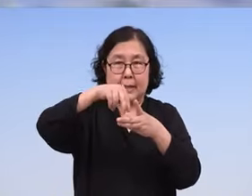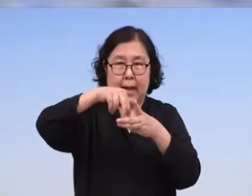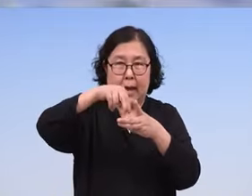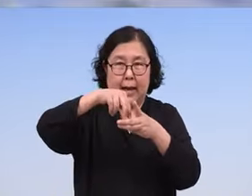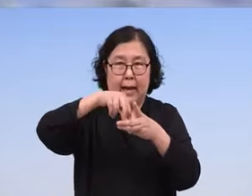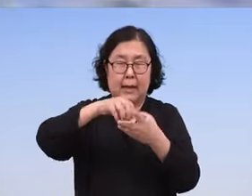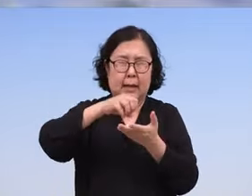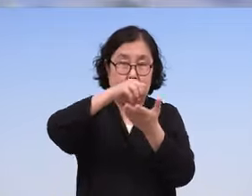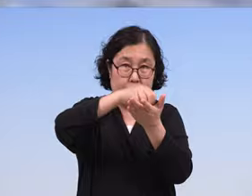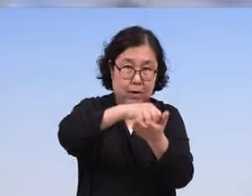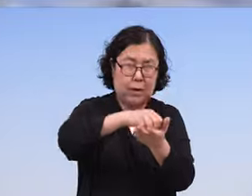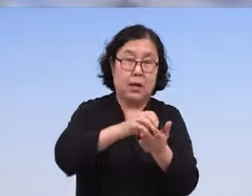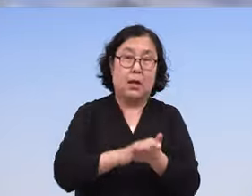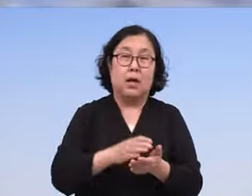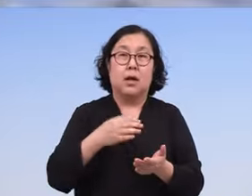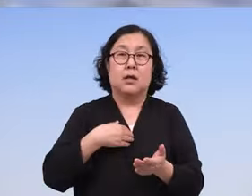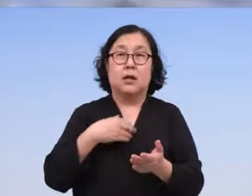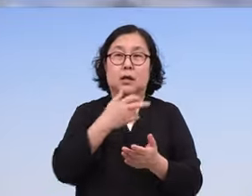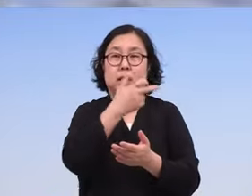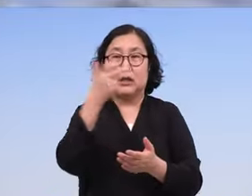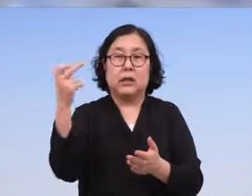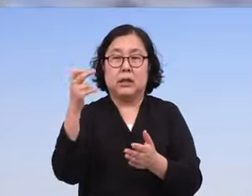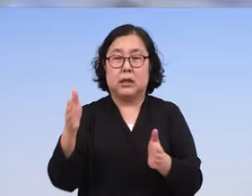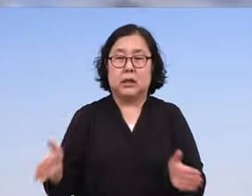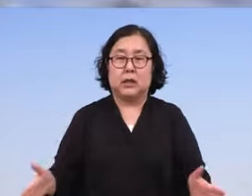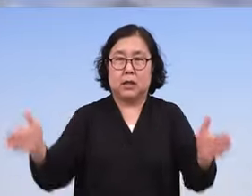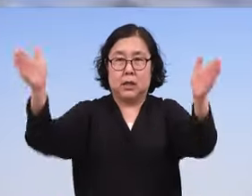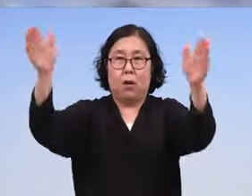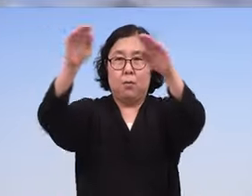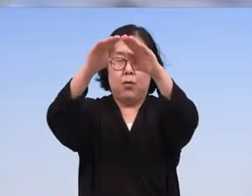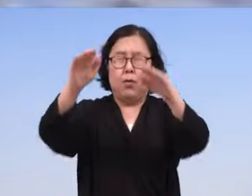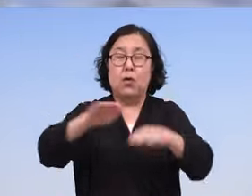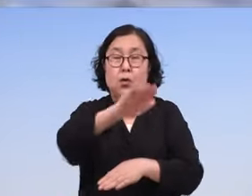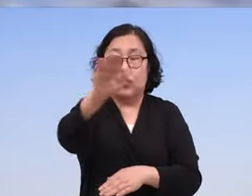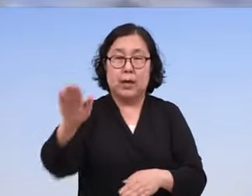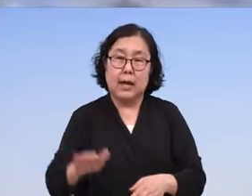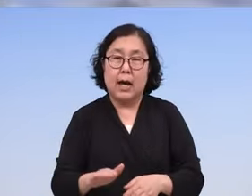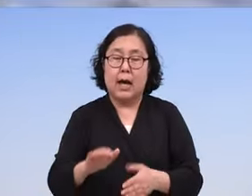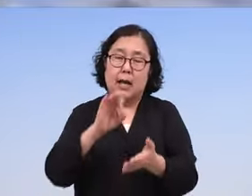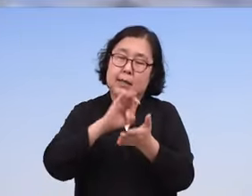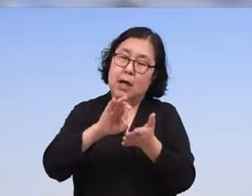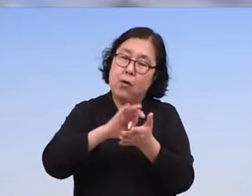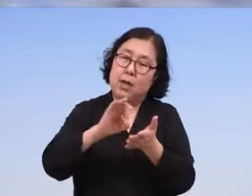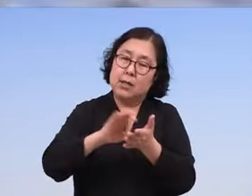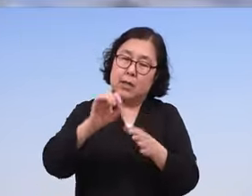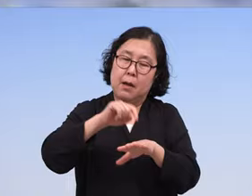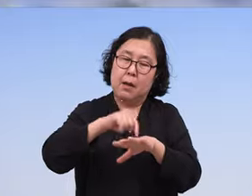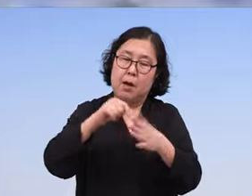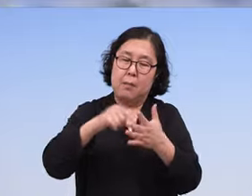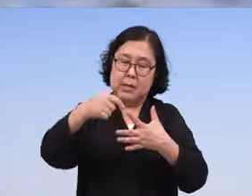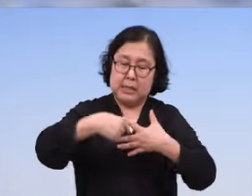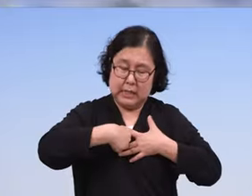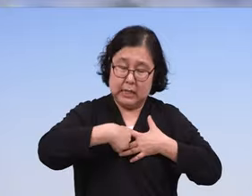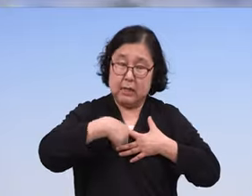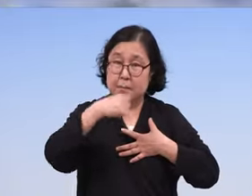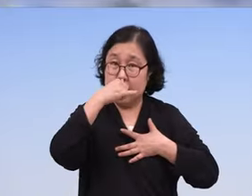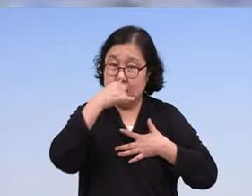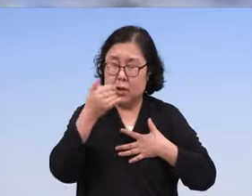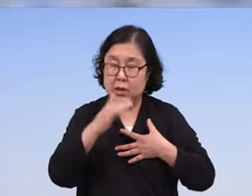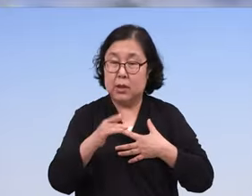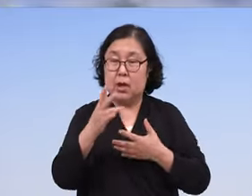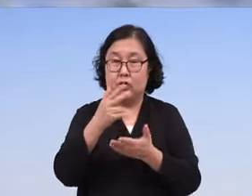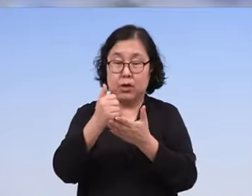마음에 짐이 있었거든요. 내 한 교회 좋자고 저런 큰 드림센터를 우리가 쓰는 게 이게 가책이 좀 느껴지고 그러던